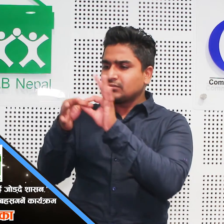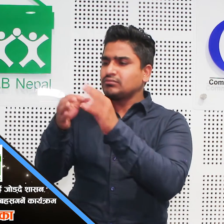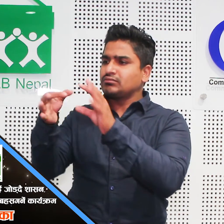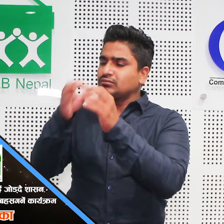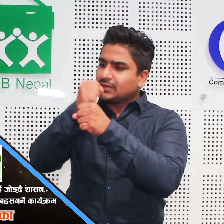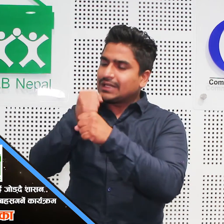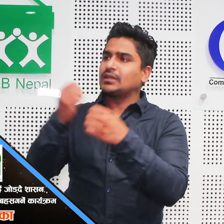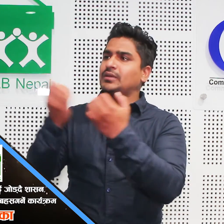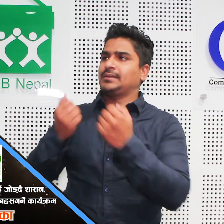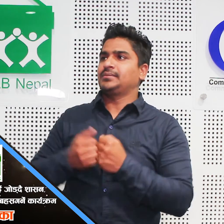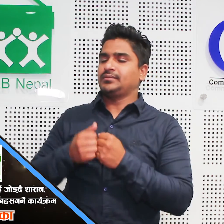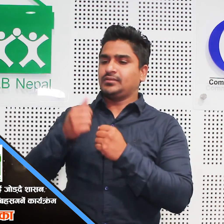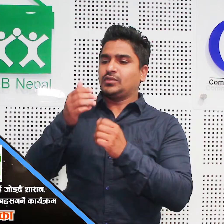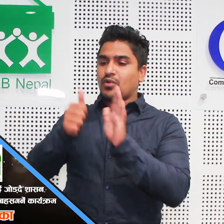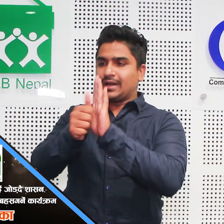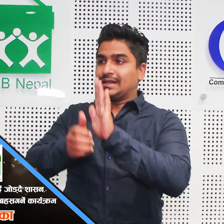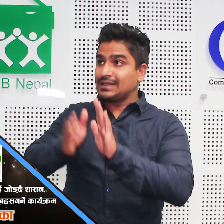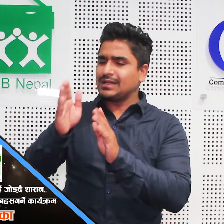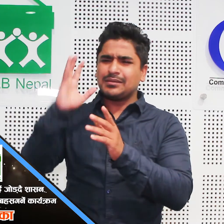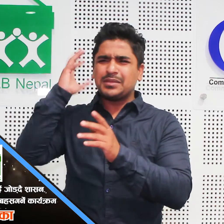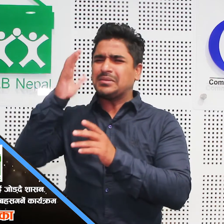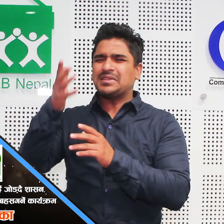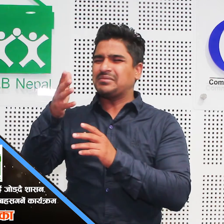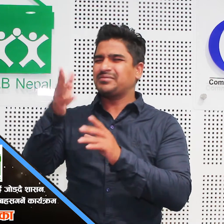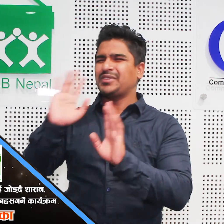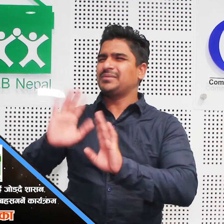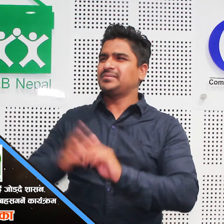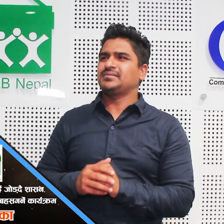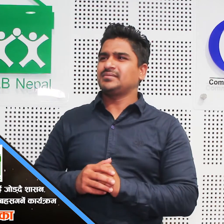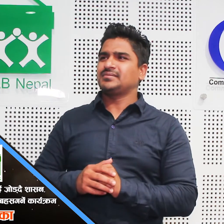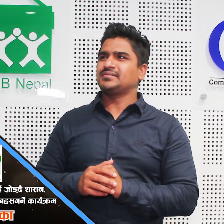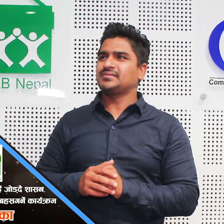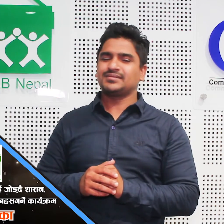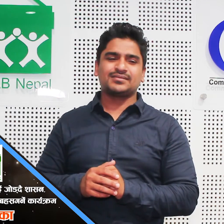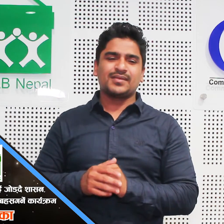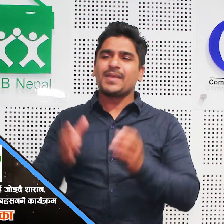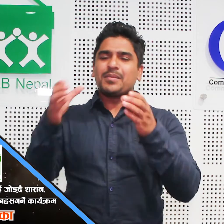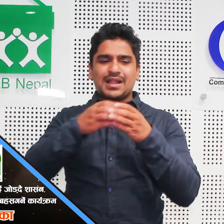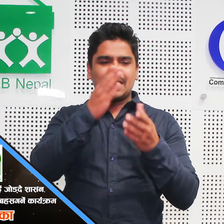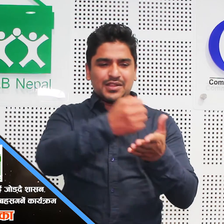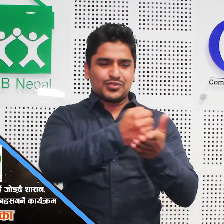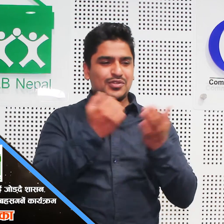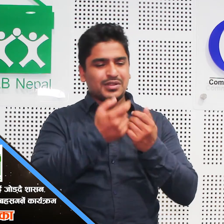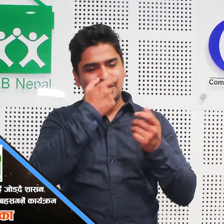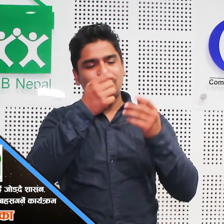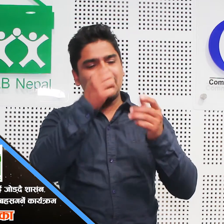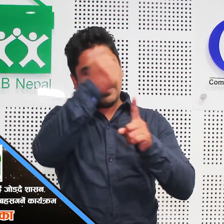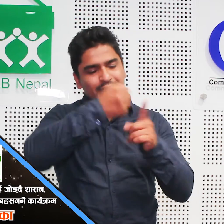सहकार्य गर्ने, अगाडि बढ्ने, विदेश विदेश जाने होइन नि भाइ। पालिकाले सघाए त म गाउँमै मेहनत गरिहाल्छु नि